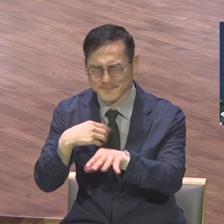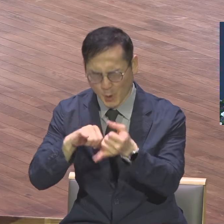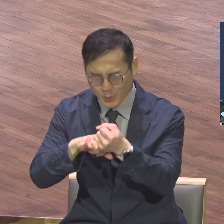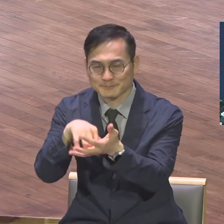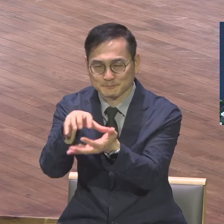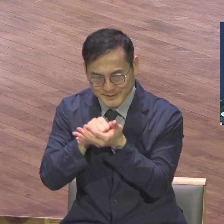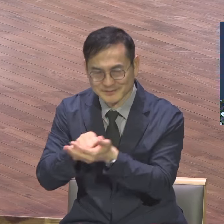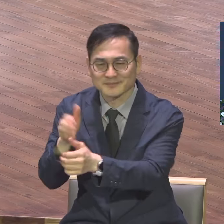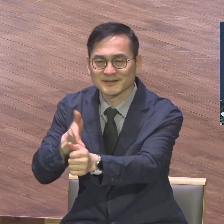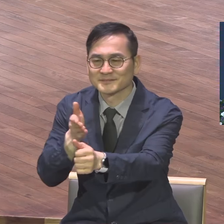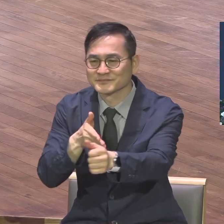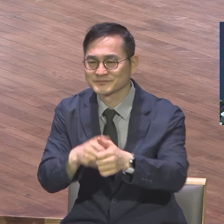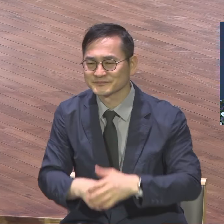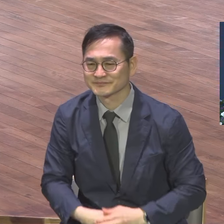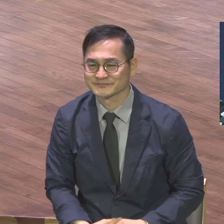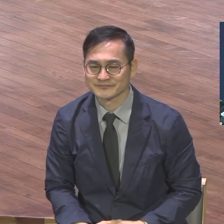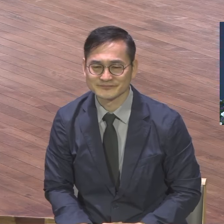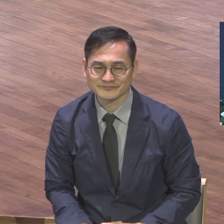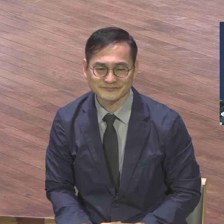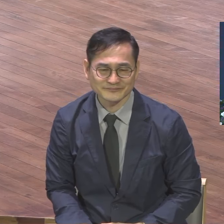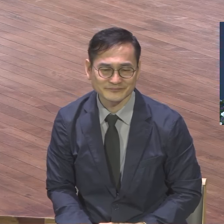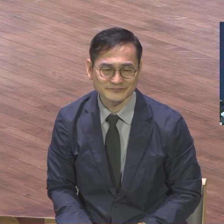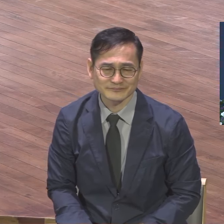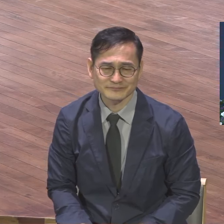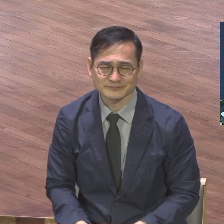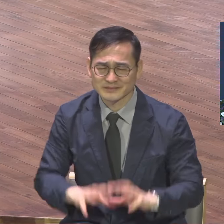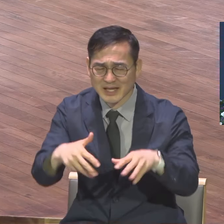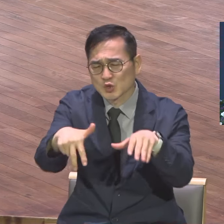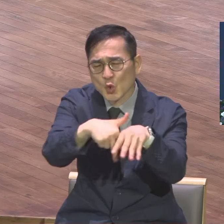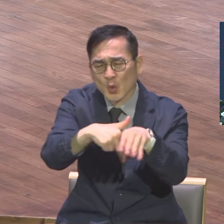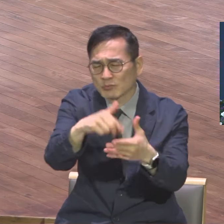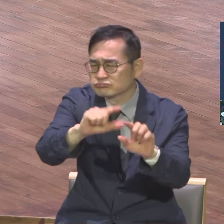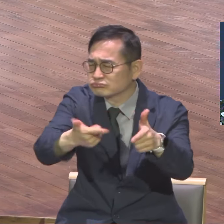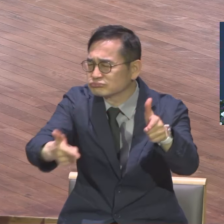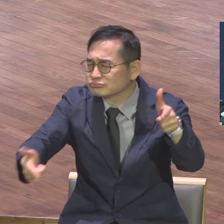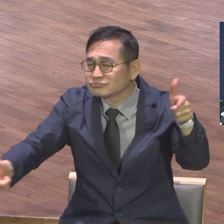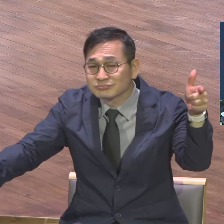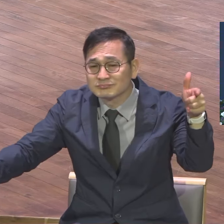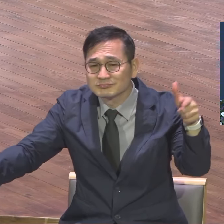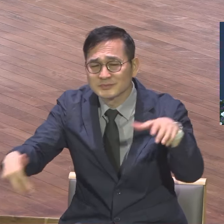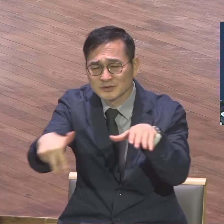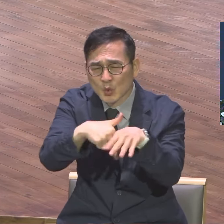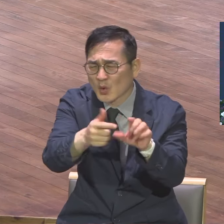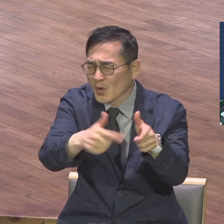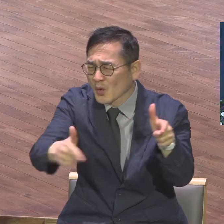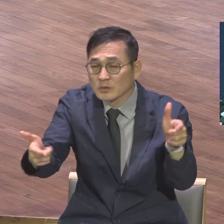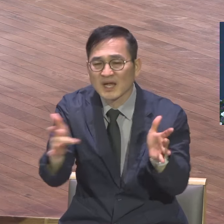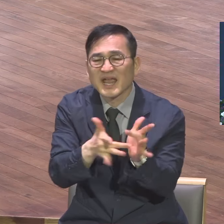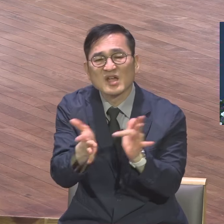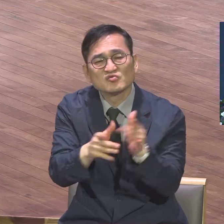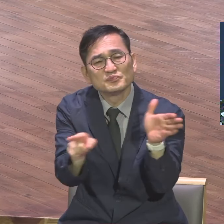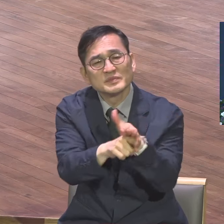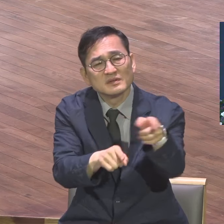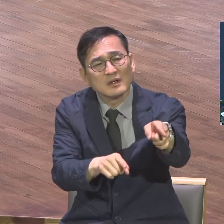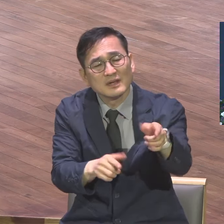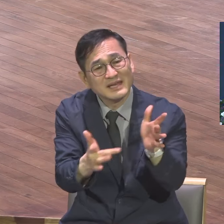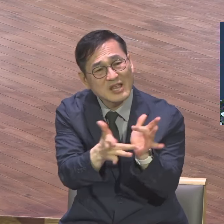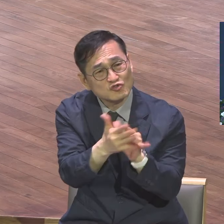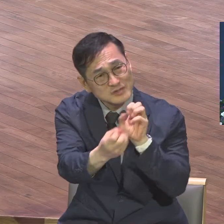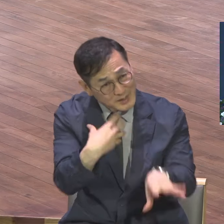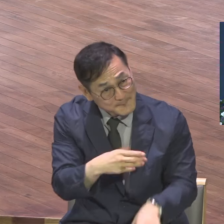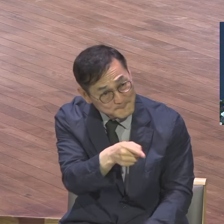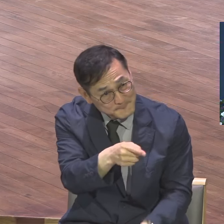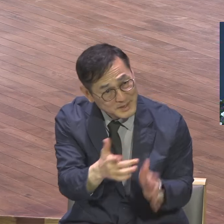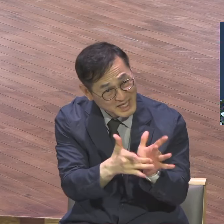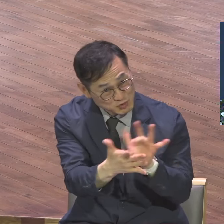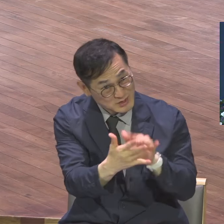세상에 많은 종교 있지요. 세상에 많은 종교인데 왜 하필이면 예수만 믿어야 되냐? 왜